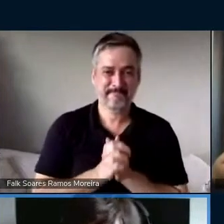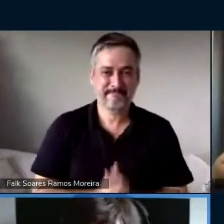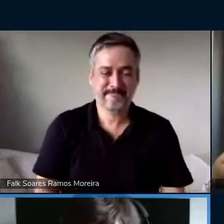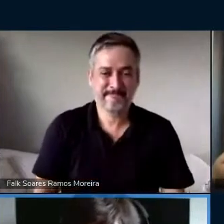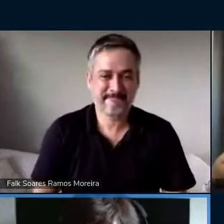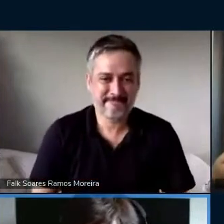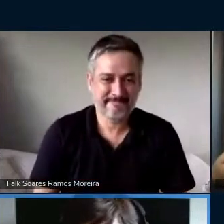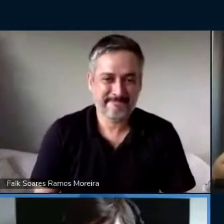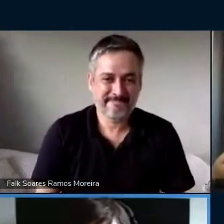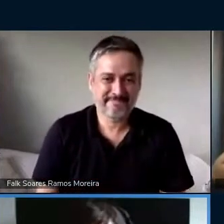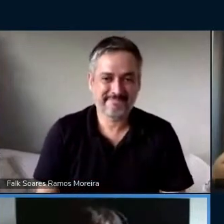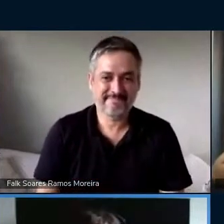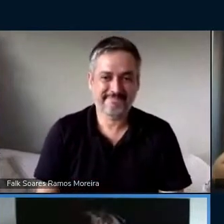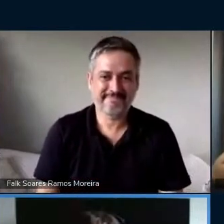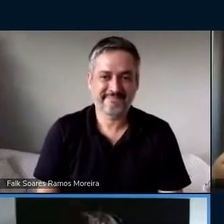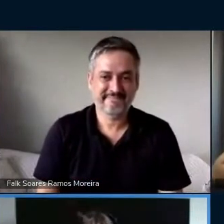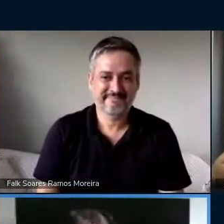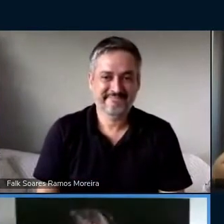Ele acabou aí.